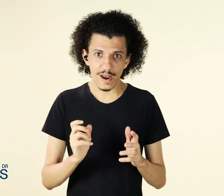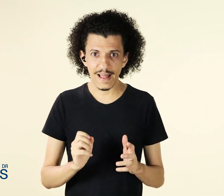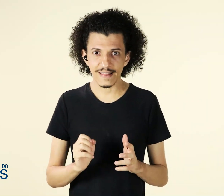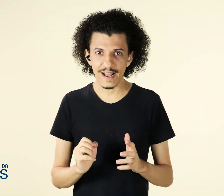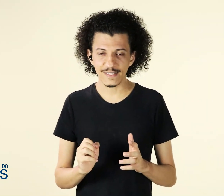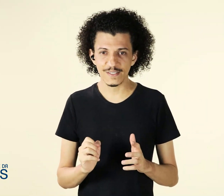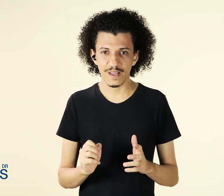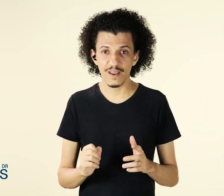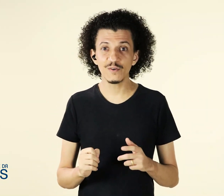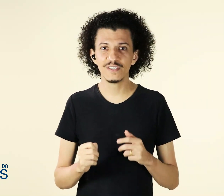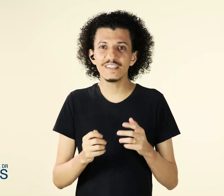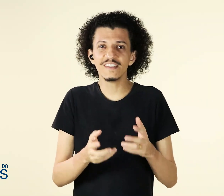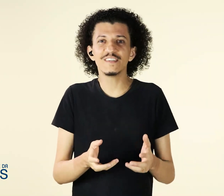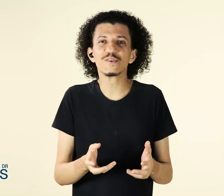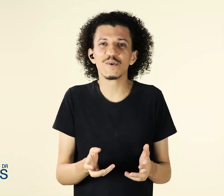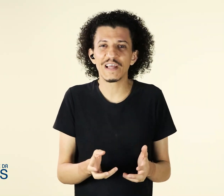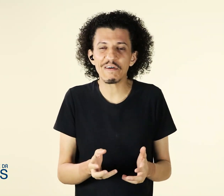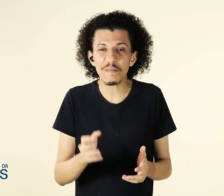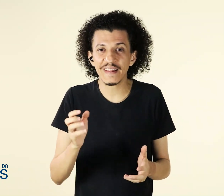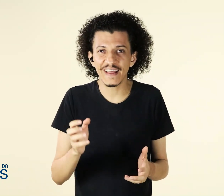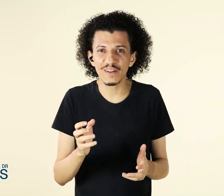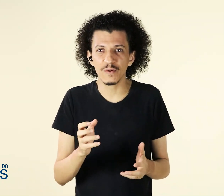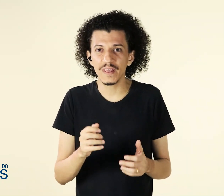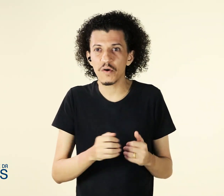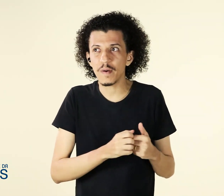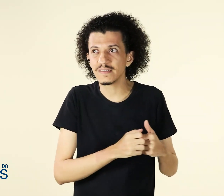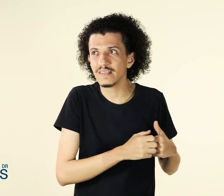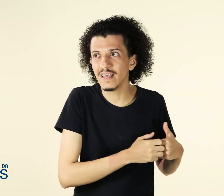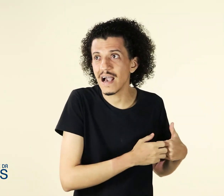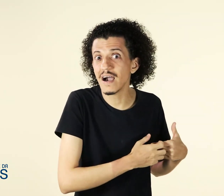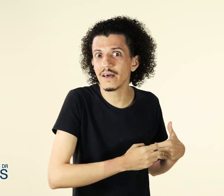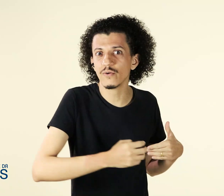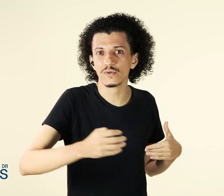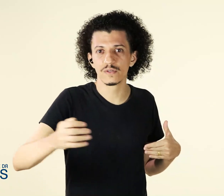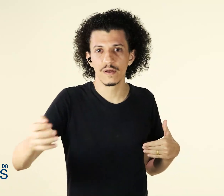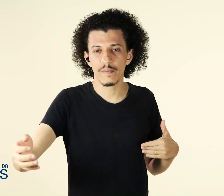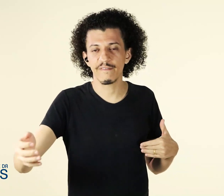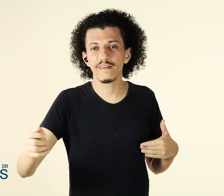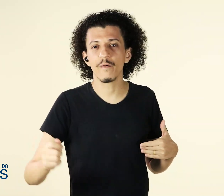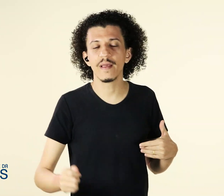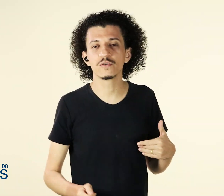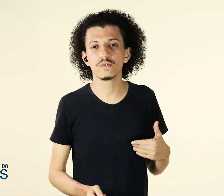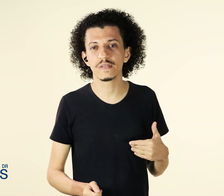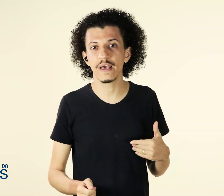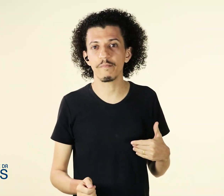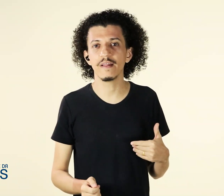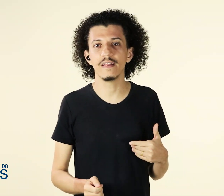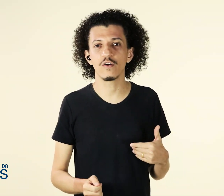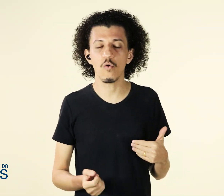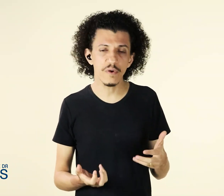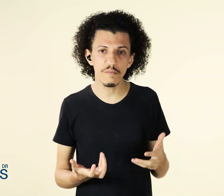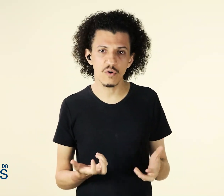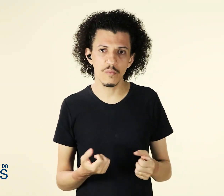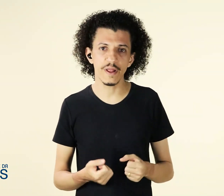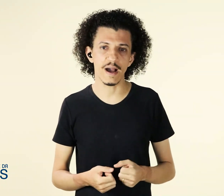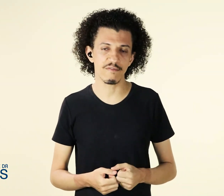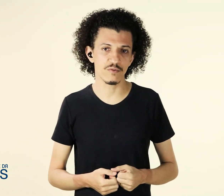lá atrás, eu disse isso que eu estava aprendendo e eu passei anos para finalmente conseguir aprender como que me comunicava com os